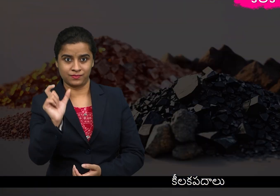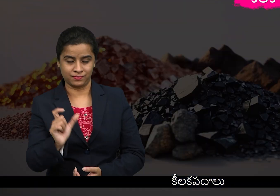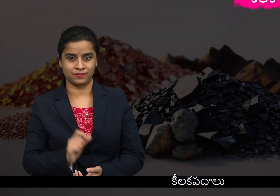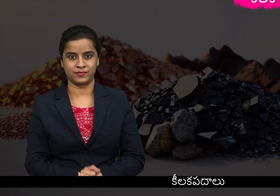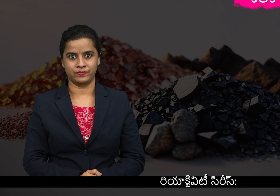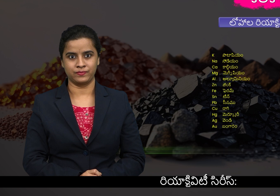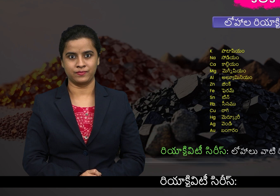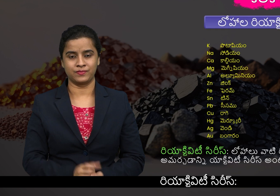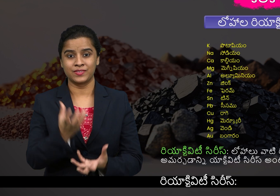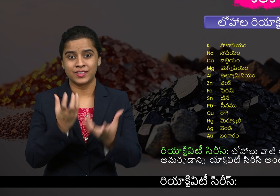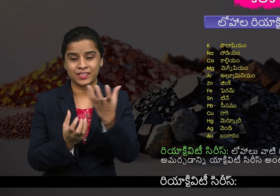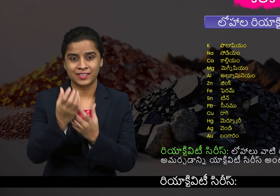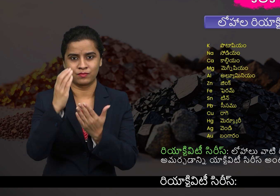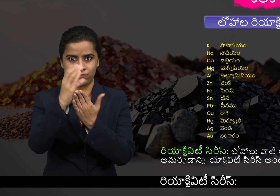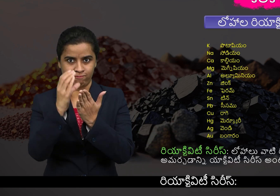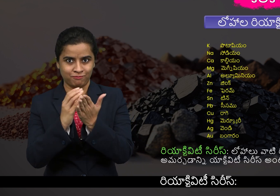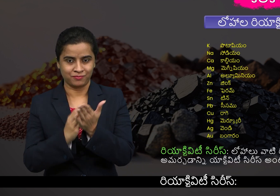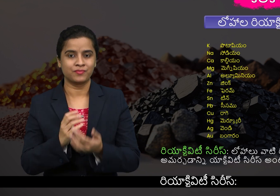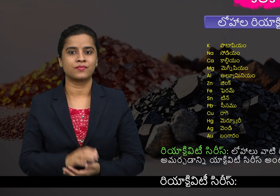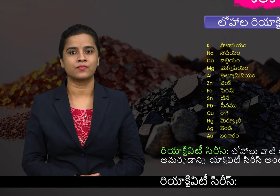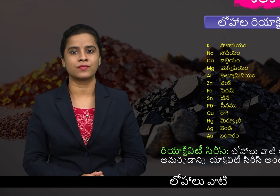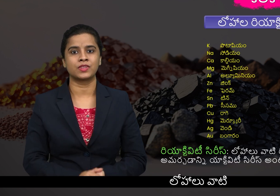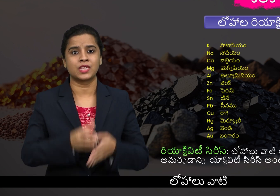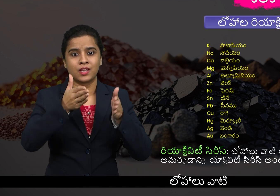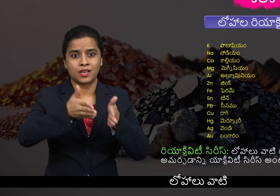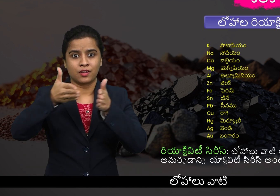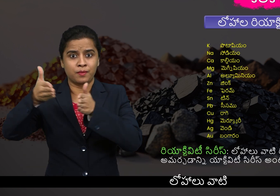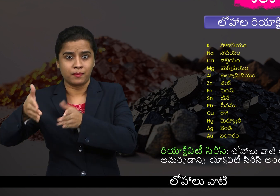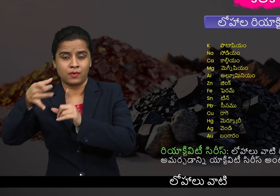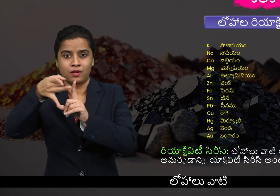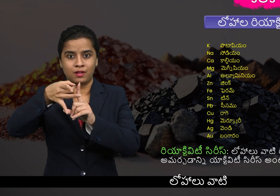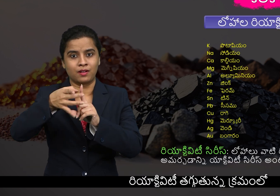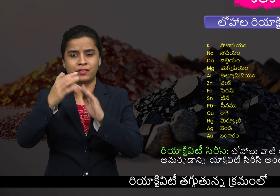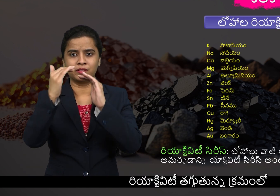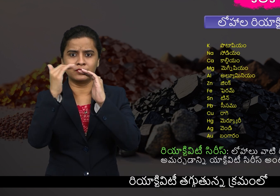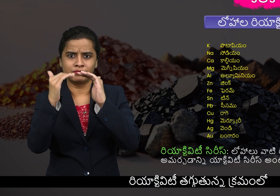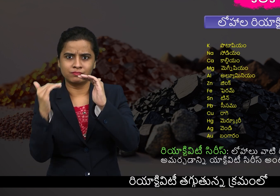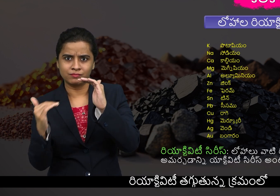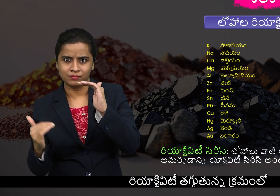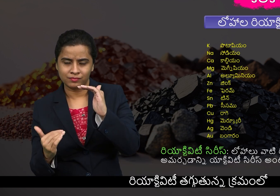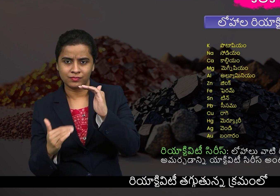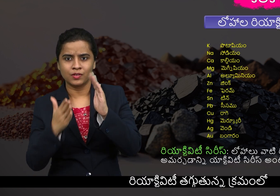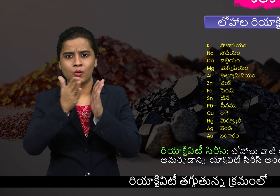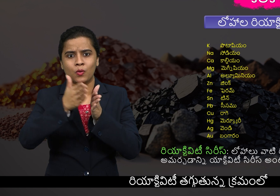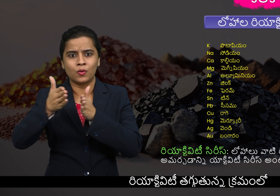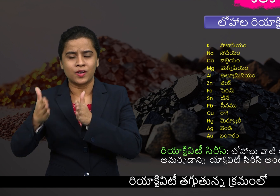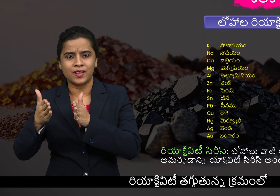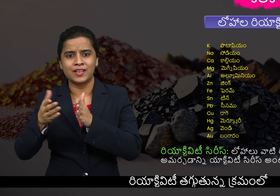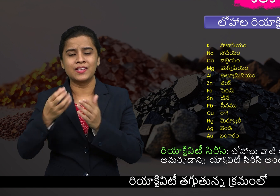కీలక పదాలు: రియాక్టివిటీ సిరీస్. లోహాలు వాటి రియాక్టివిటీ తగ్గుతున్న క్రమంలో